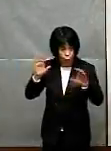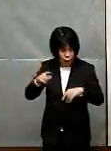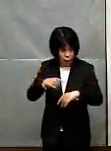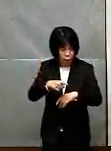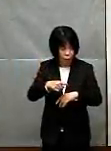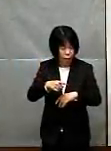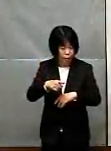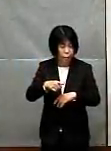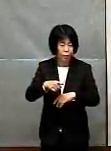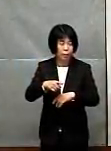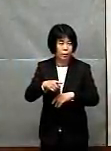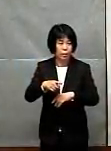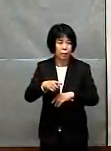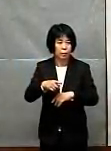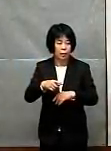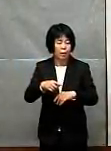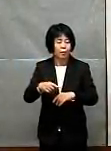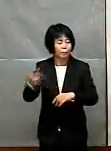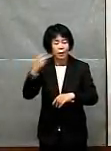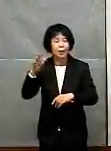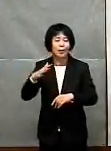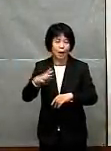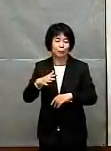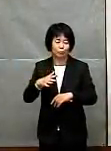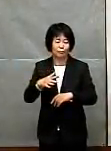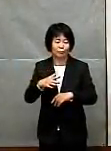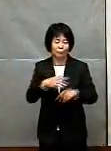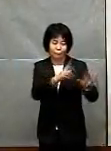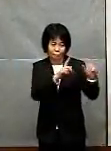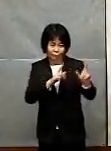はい、じゃあないということであります。はい、